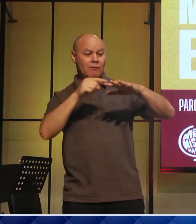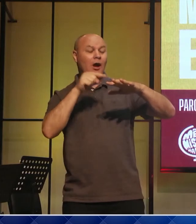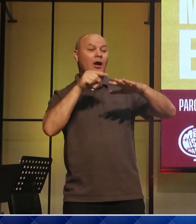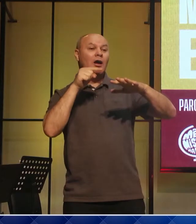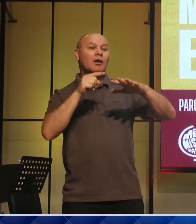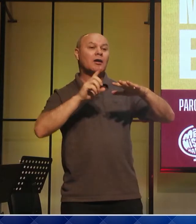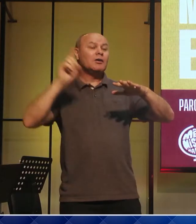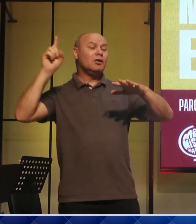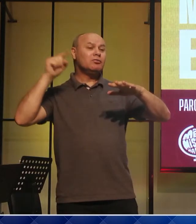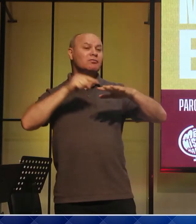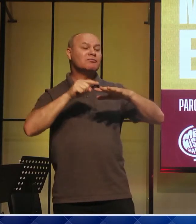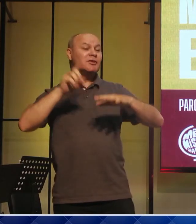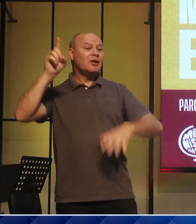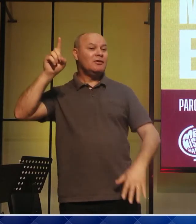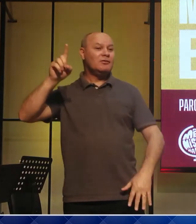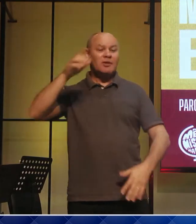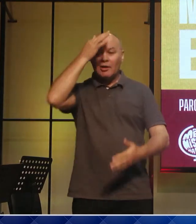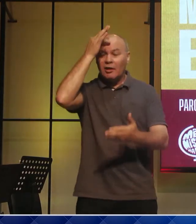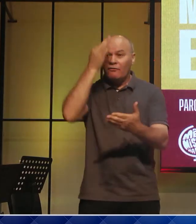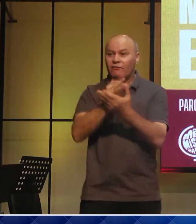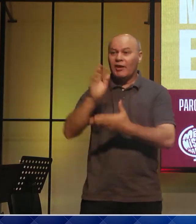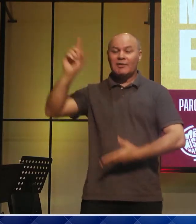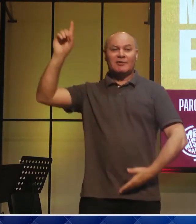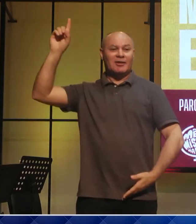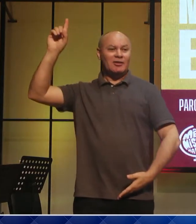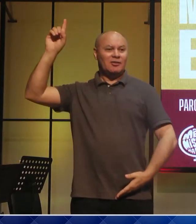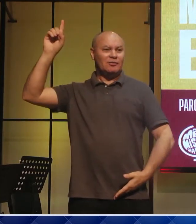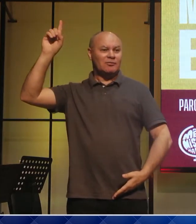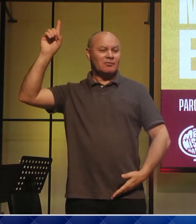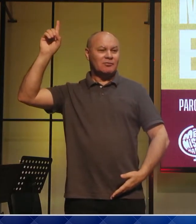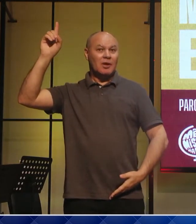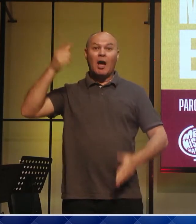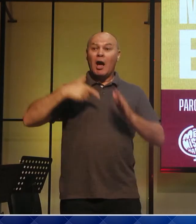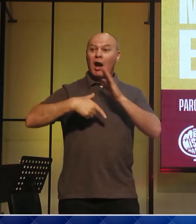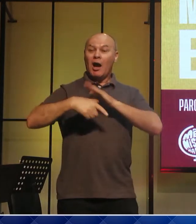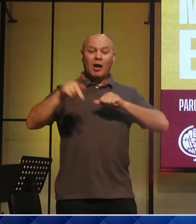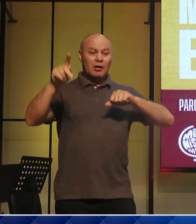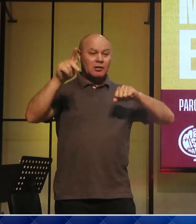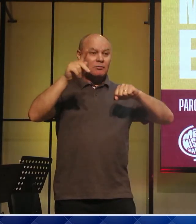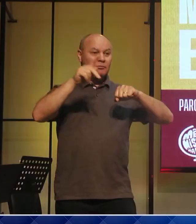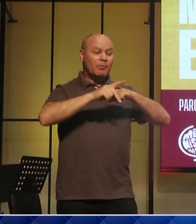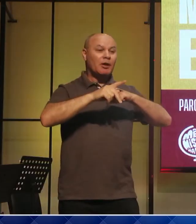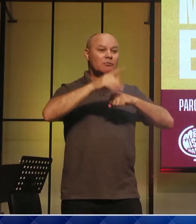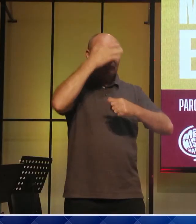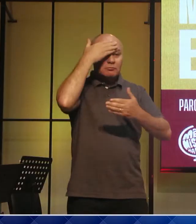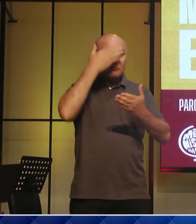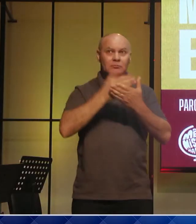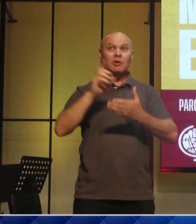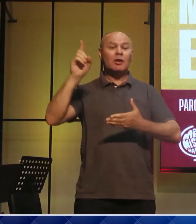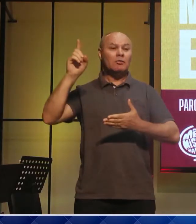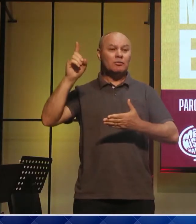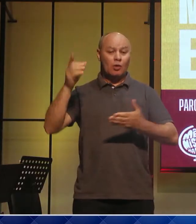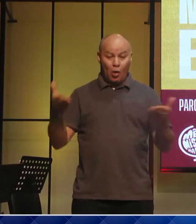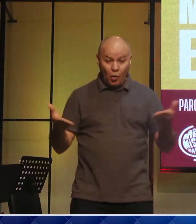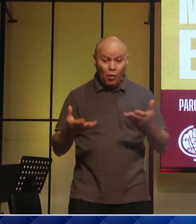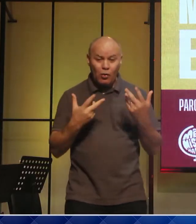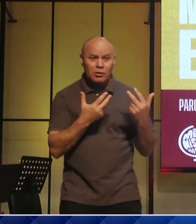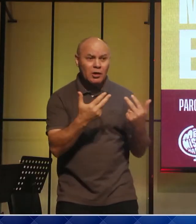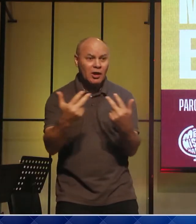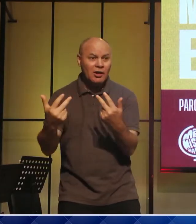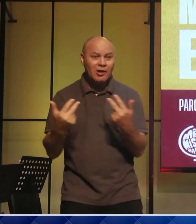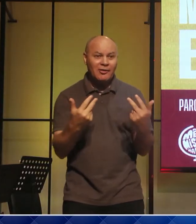do Deus de Pedro para o meu Deus e para o teu Deus? É nenhuma. É nenhuma.